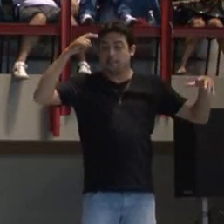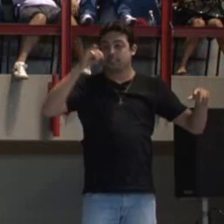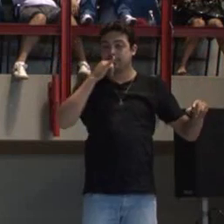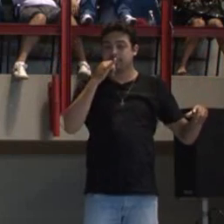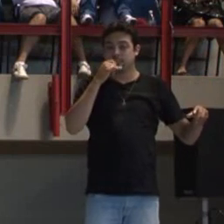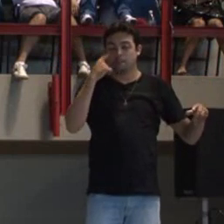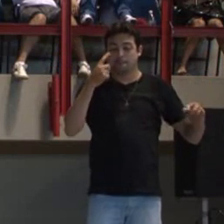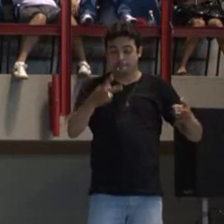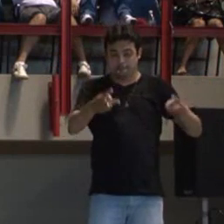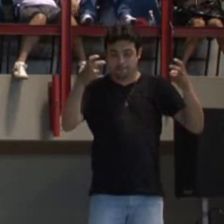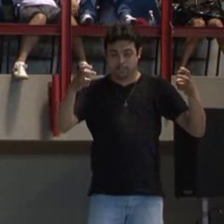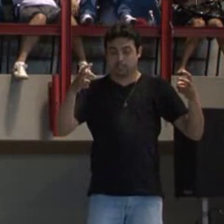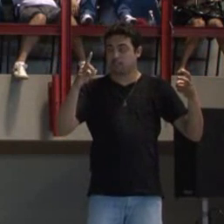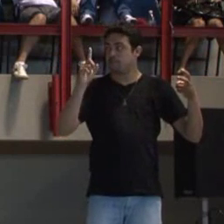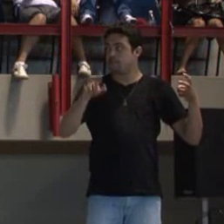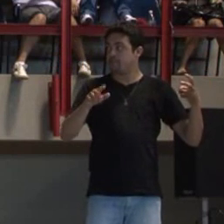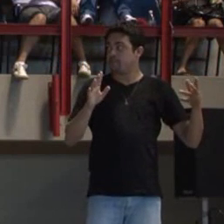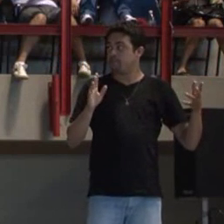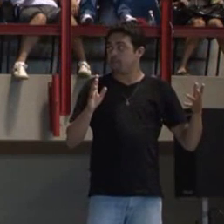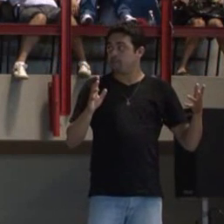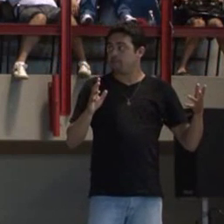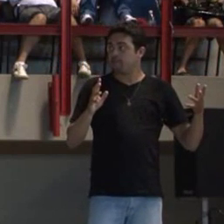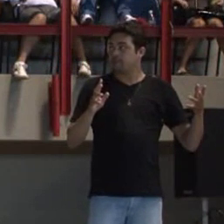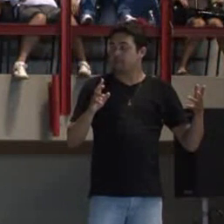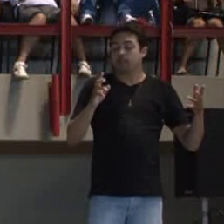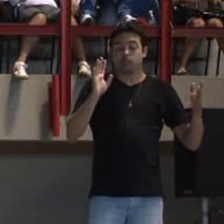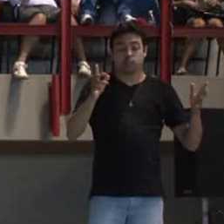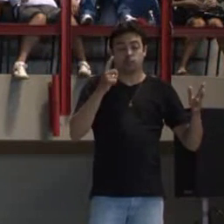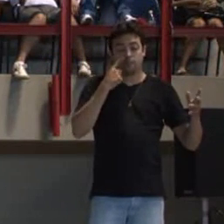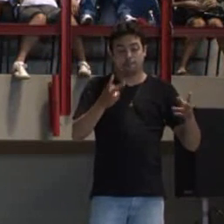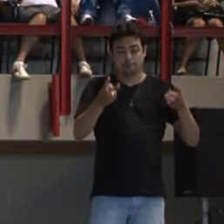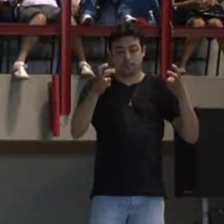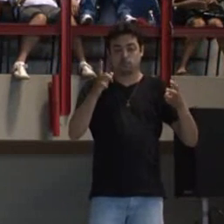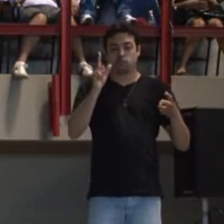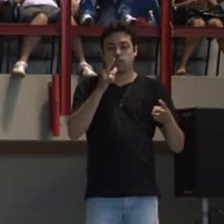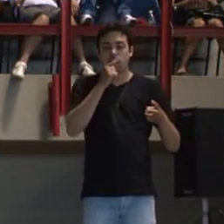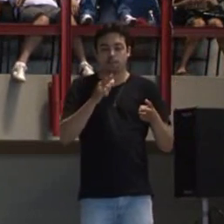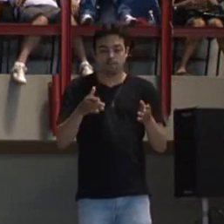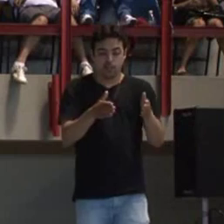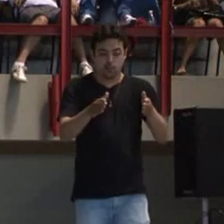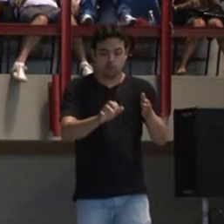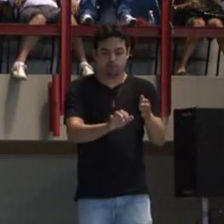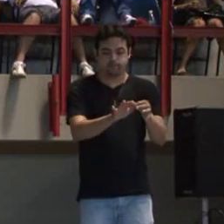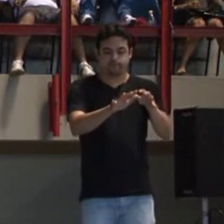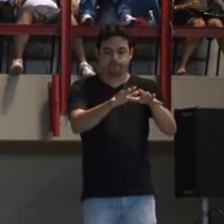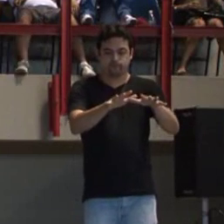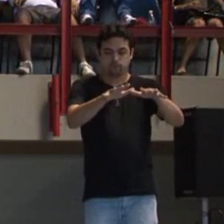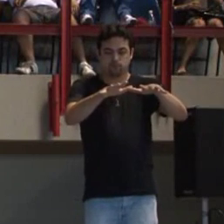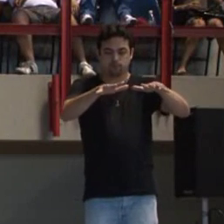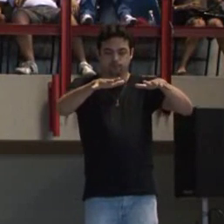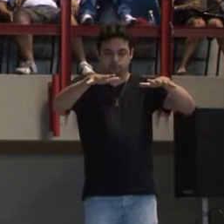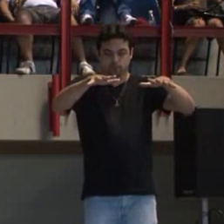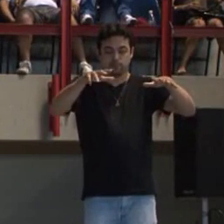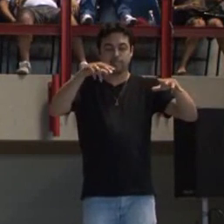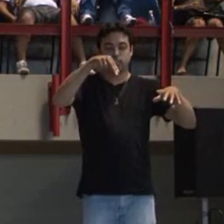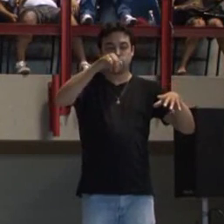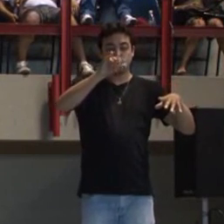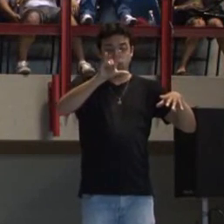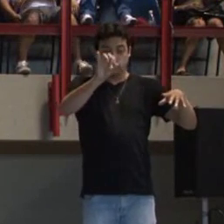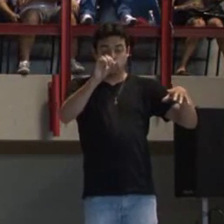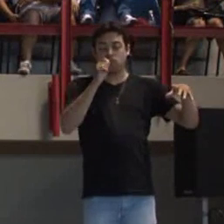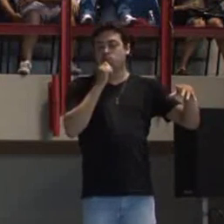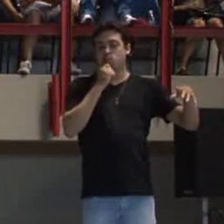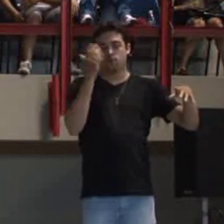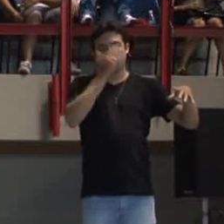conseguir visualizar, era massa. Não sei se vocês já viram um rio enchendo, mas o rio Nilo eu tenho certeza que vocês não